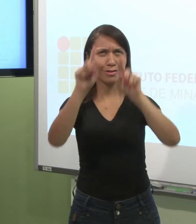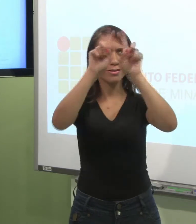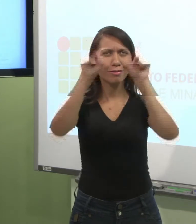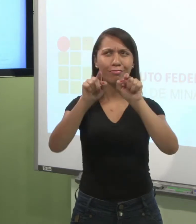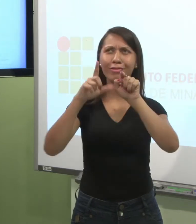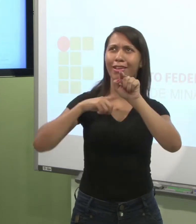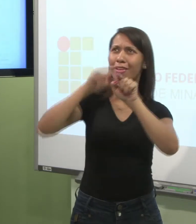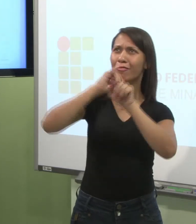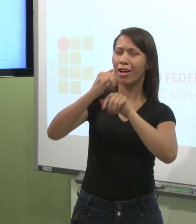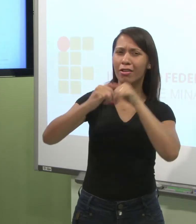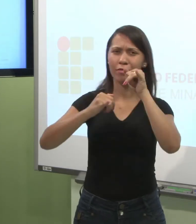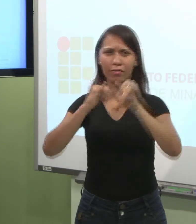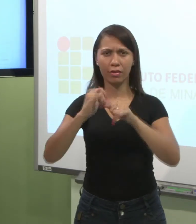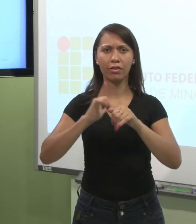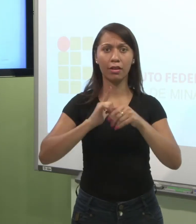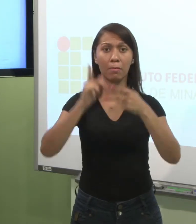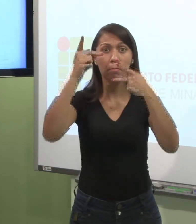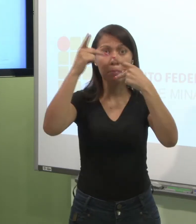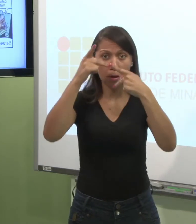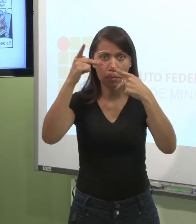com preposições.